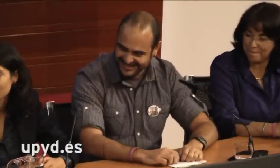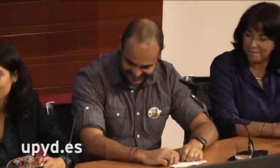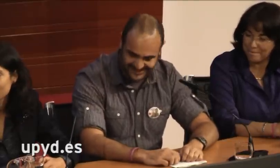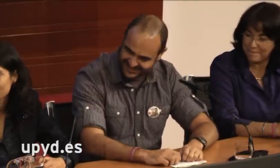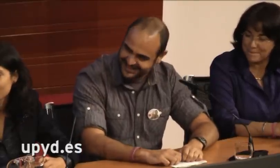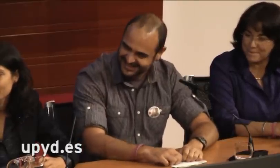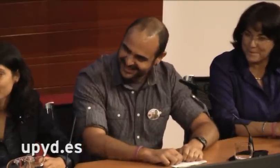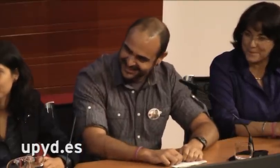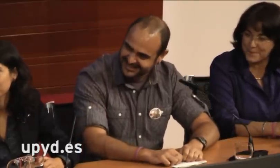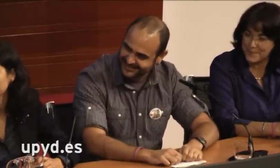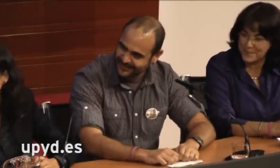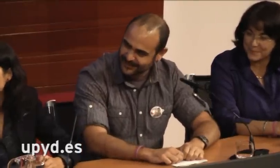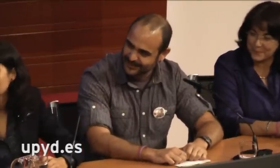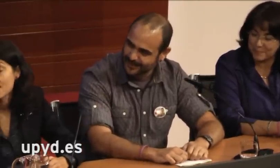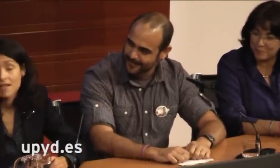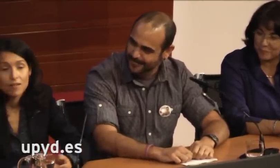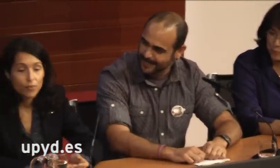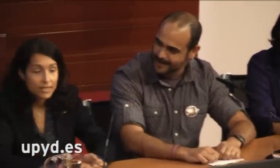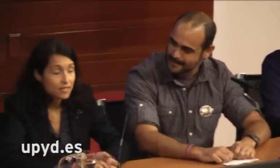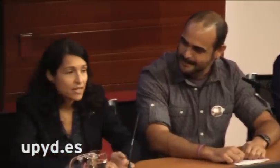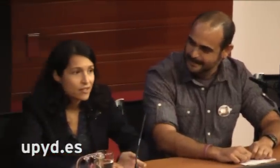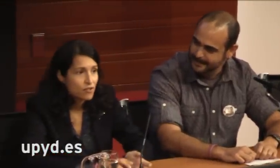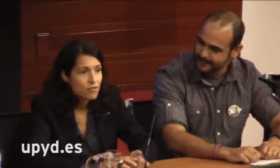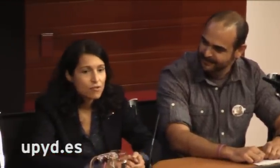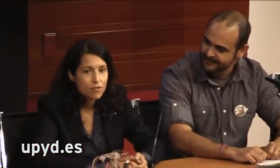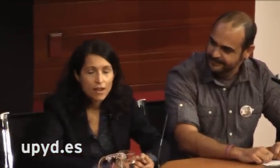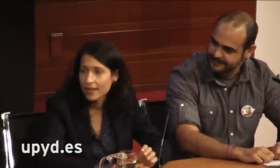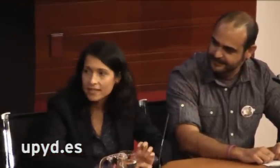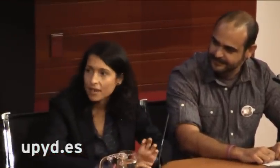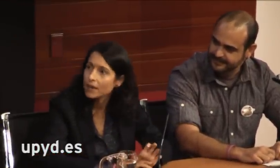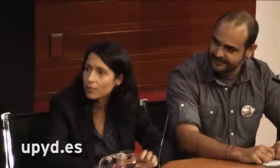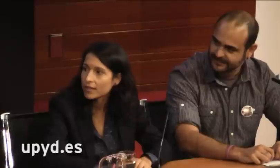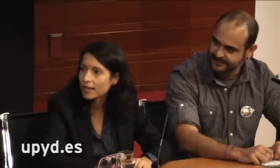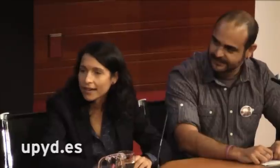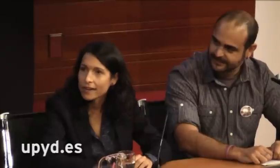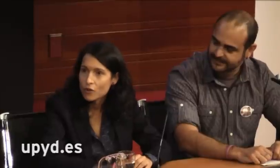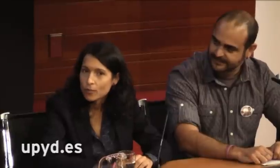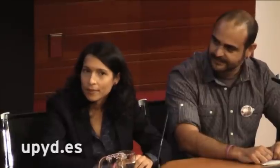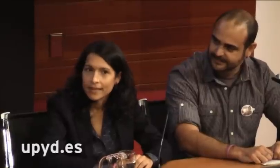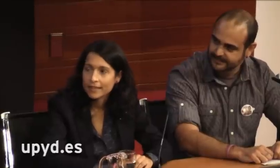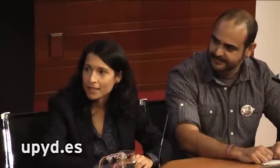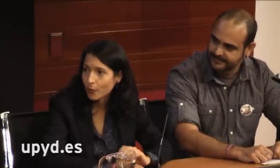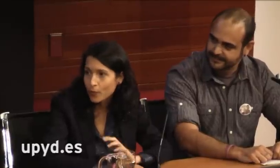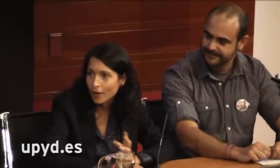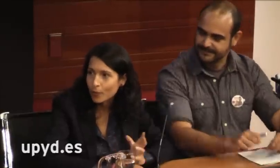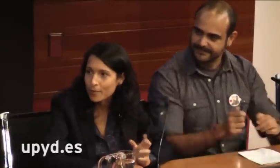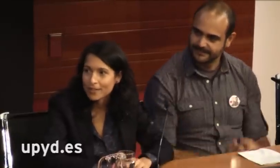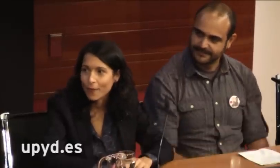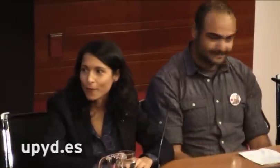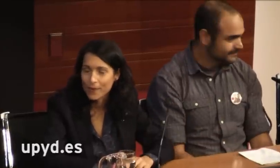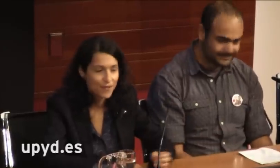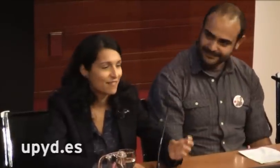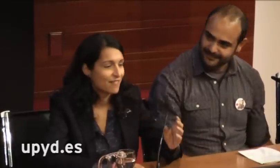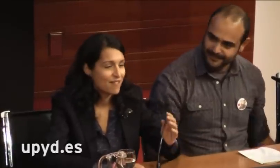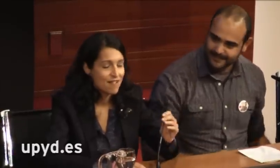queda. Y lo que os queda. En tu caso. Pues yo, la verdad es que a mí la política en general no me había interesado nunca. No me ha Vamos a